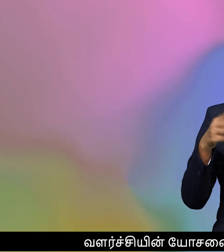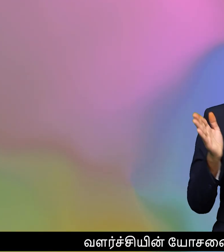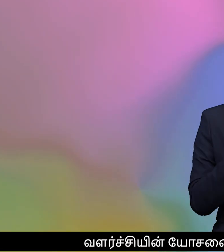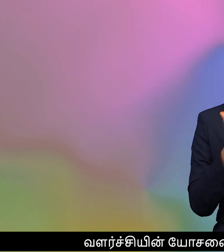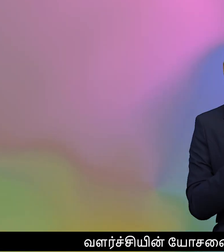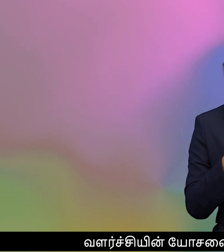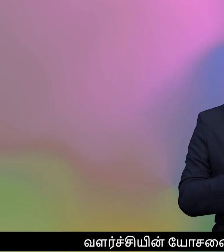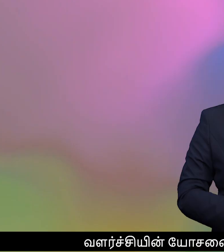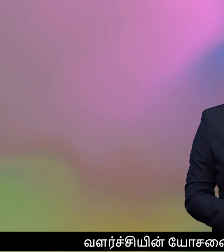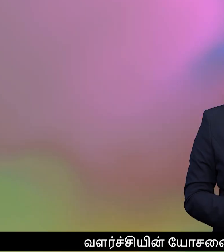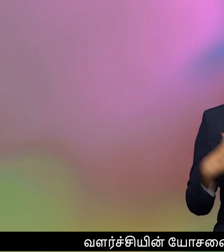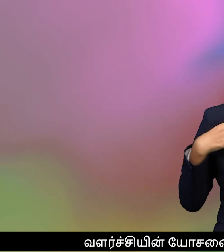கொண்டோம்.